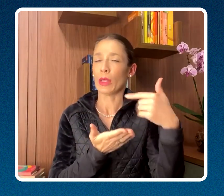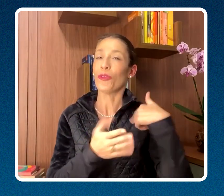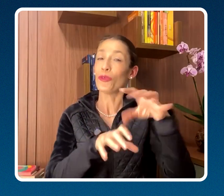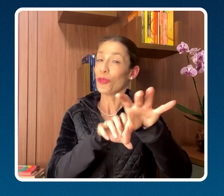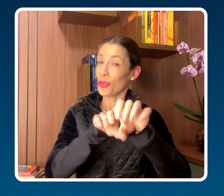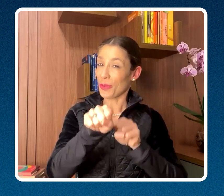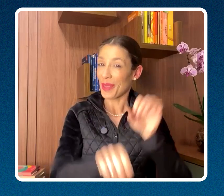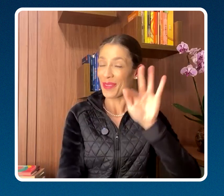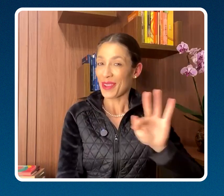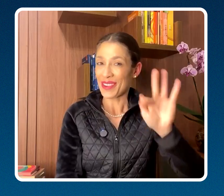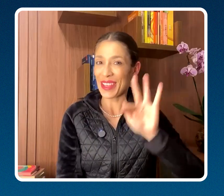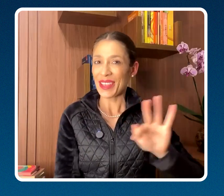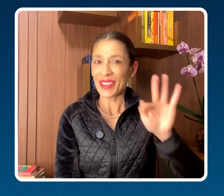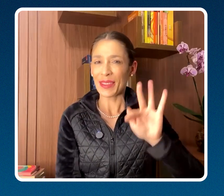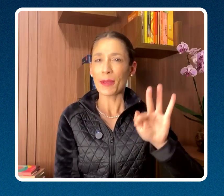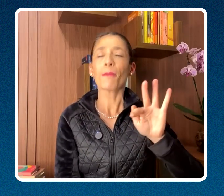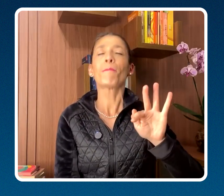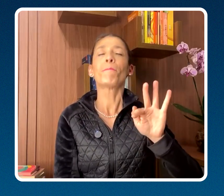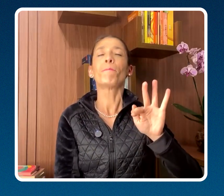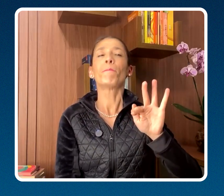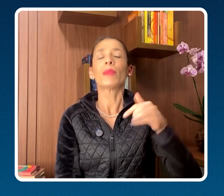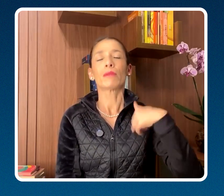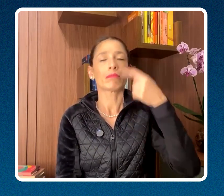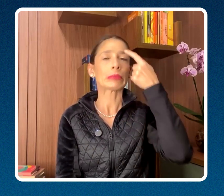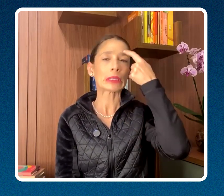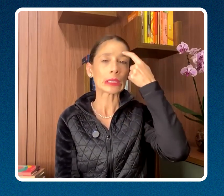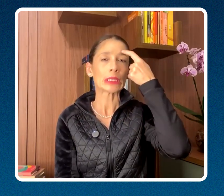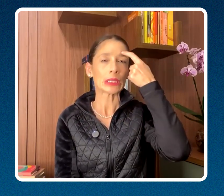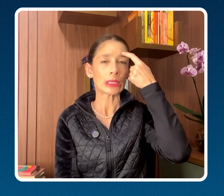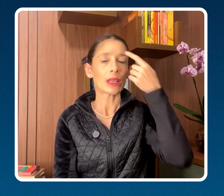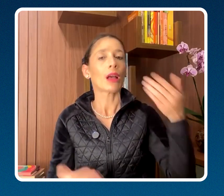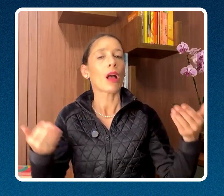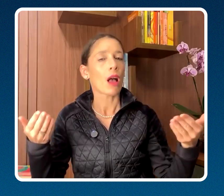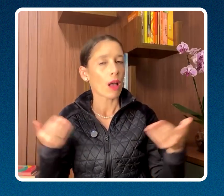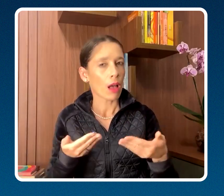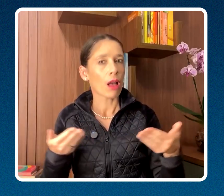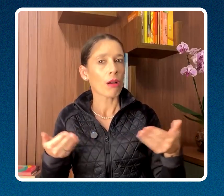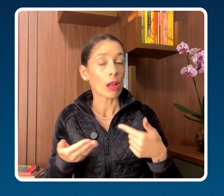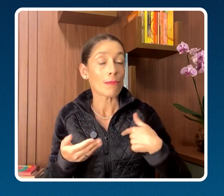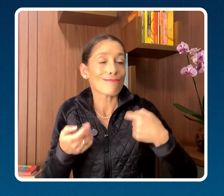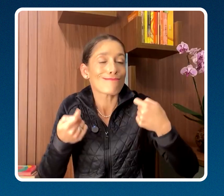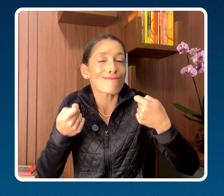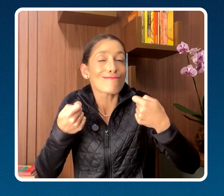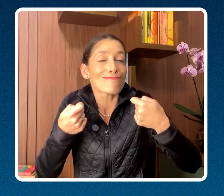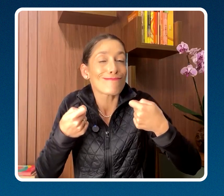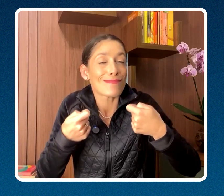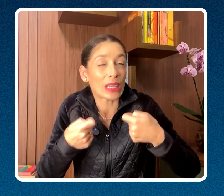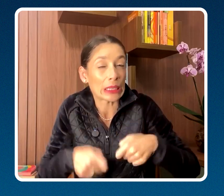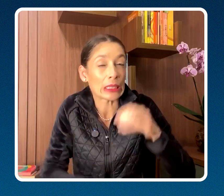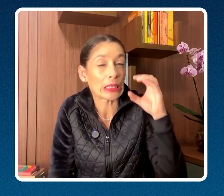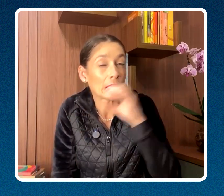psicologia, e eu pensei, olha, agora vai ser a vez, porque eu preciso realmente ter